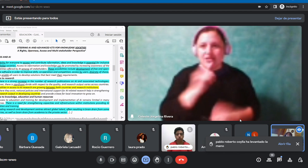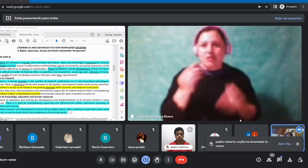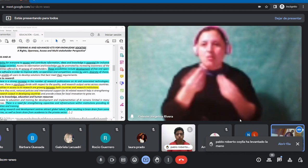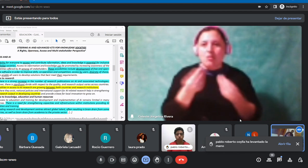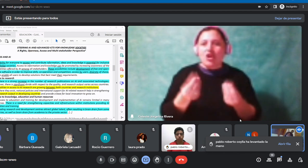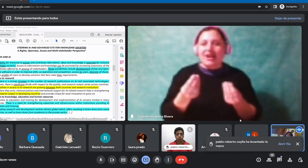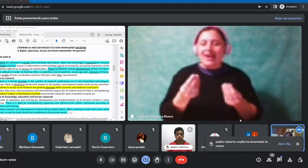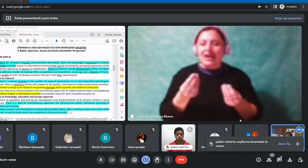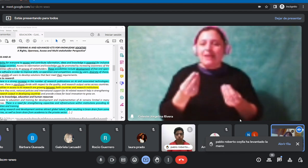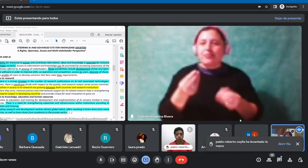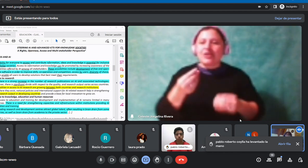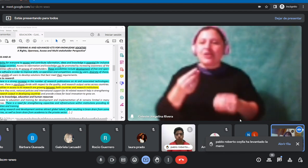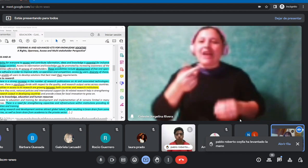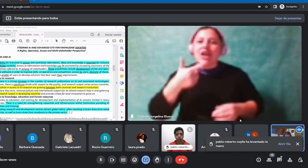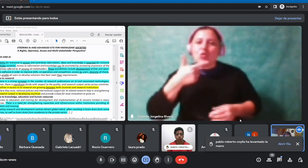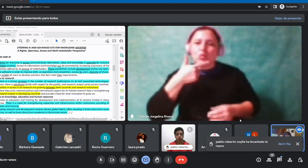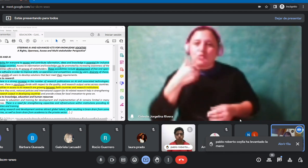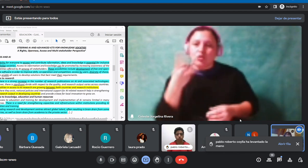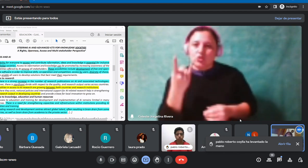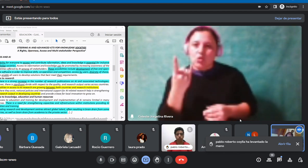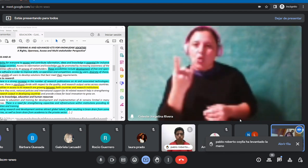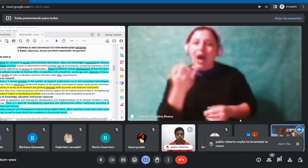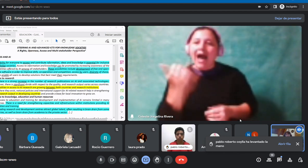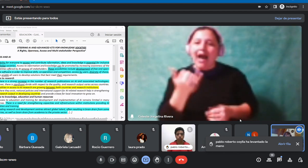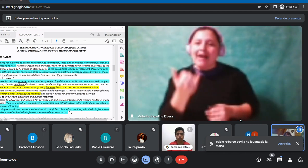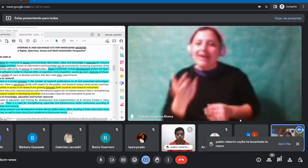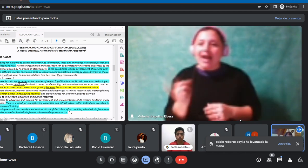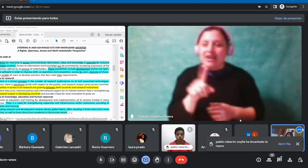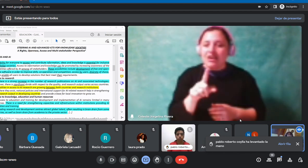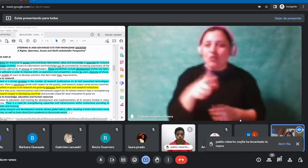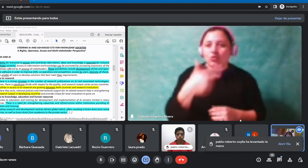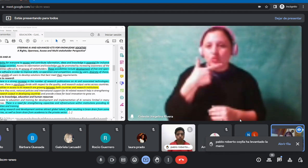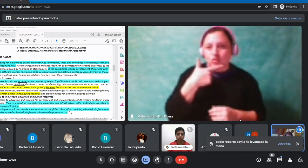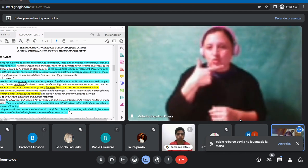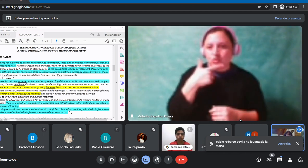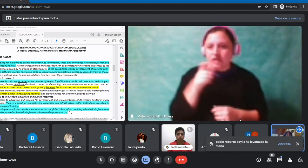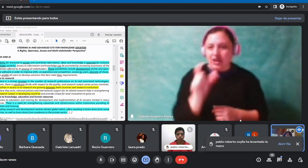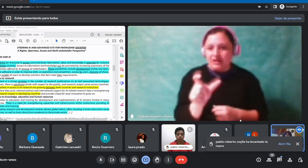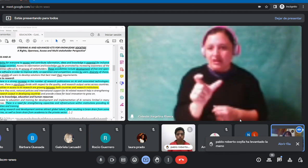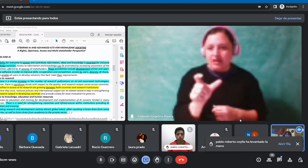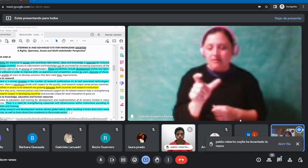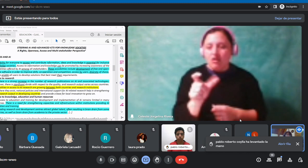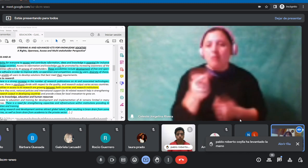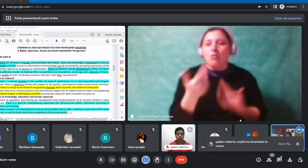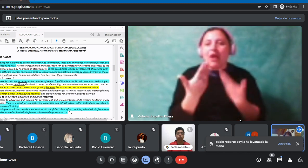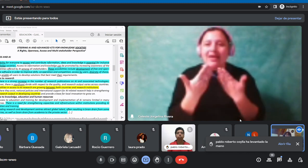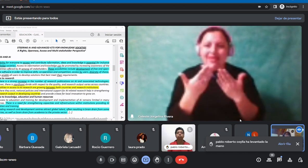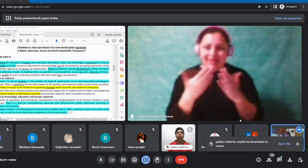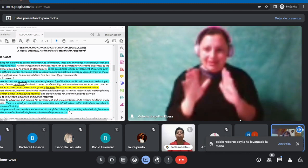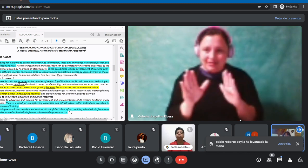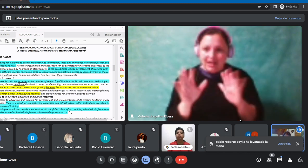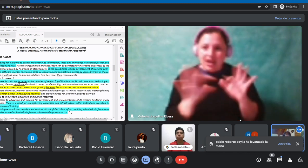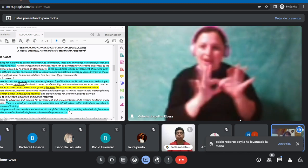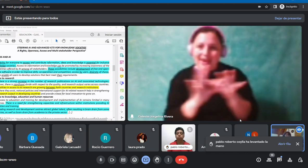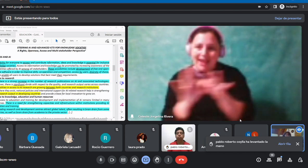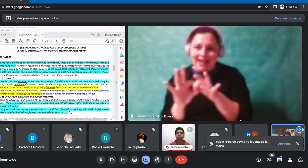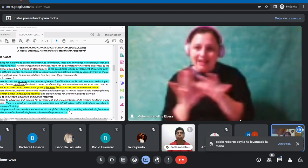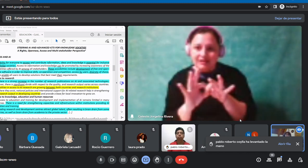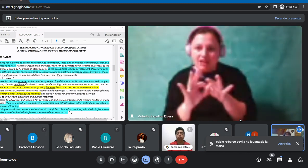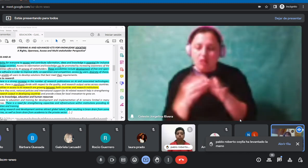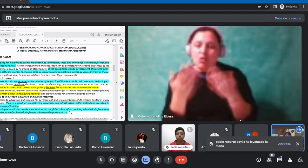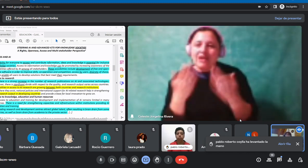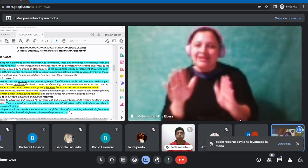haber un sustantivo. Y ese su va a ser su o sus, de acuerdo a cómo sea el sustantivo. Entonces entra en esa categoría